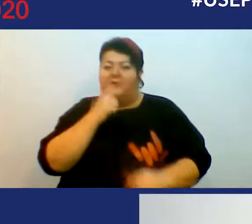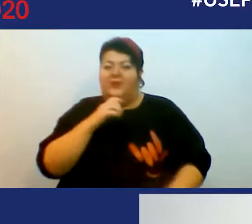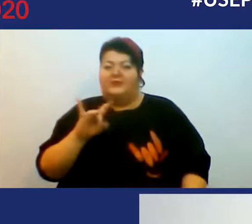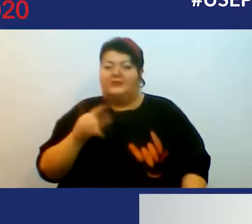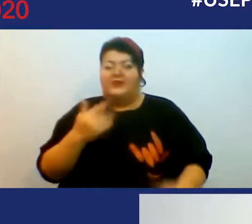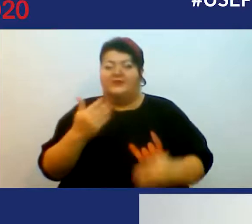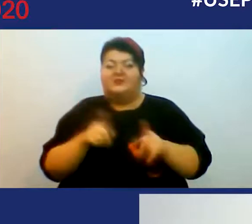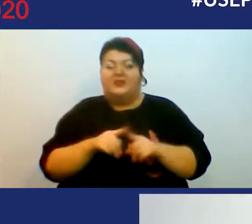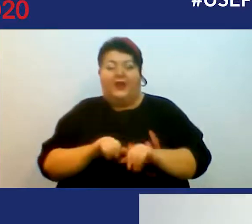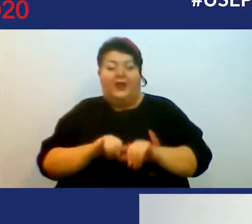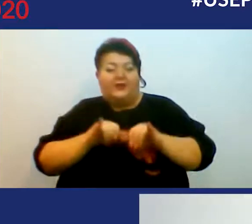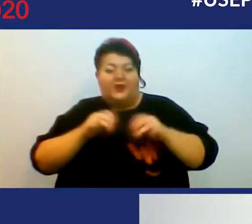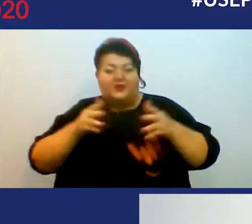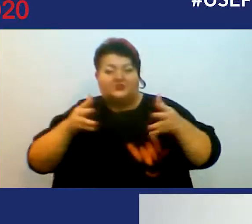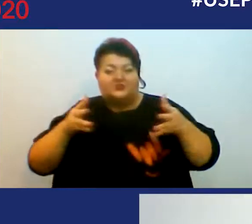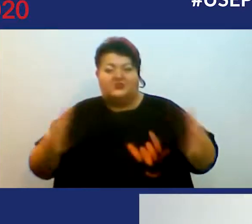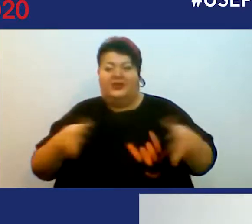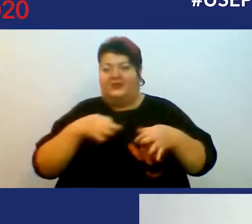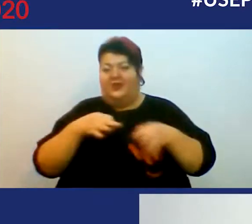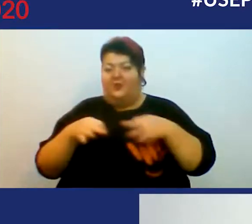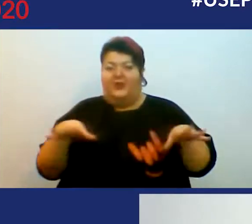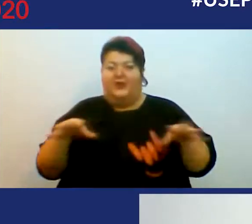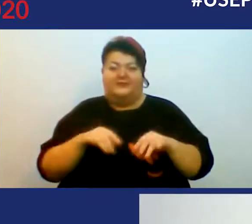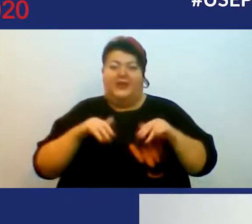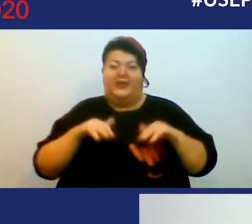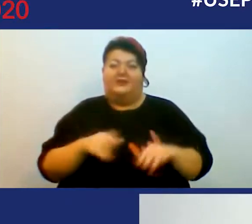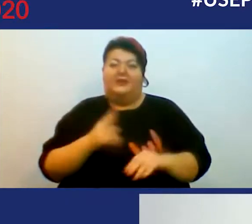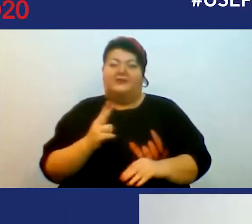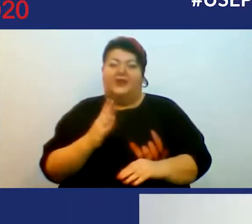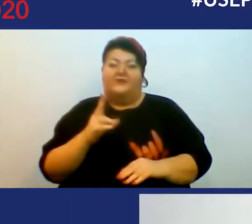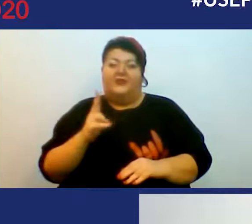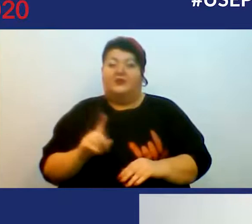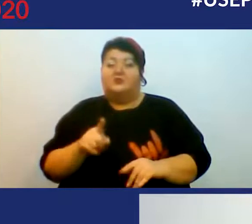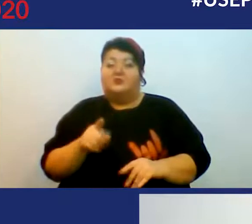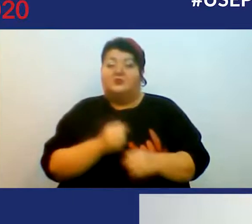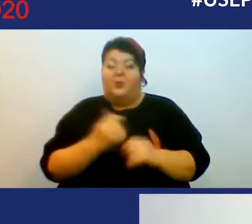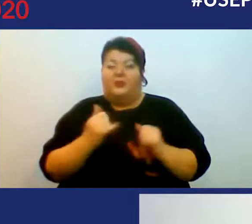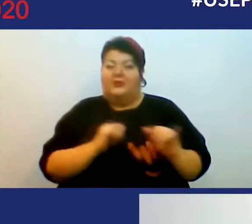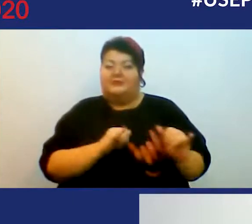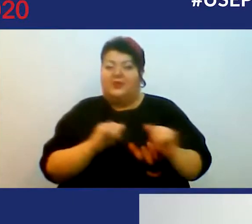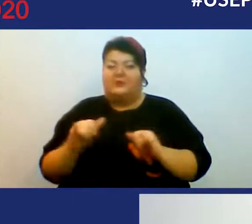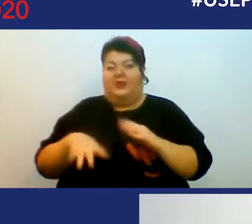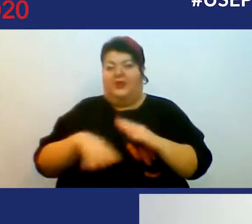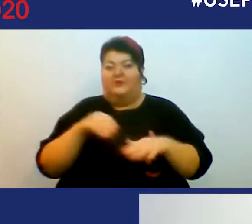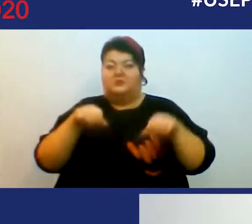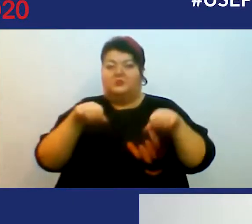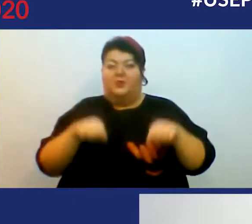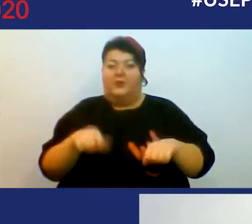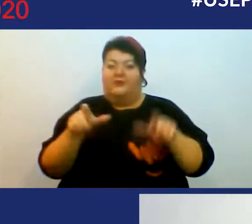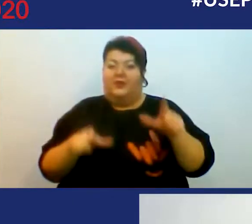За ваш такий questions. Thank you, обширений Sergey, коментар. for your expanded commentary and for all the actions of the